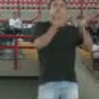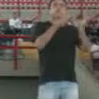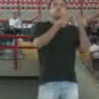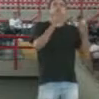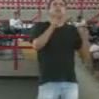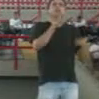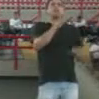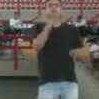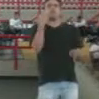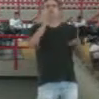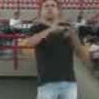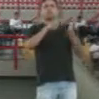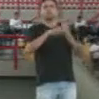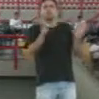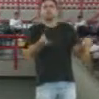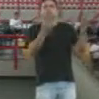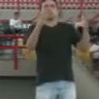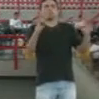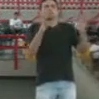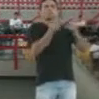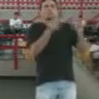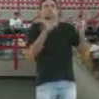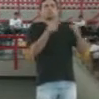a morte pode ser uma festa?